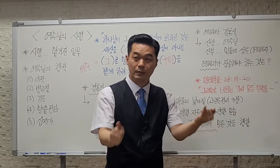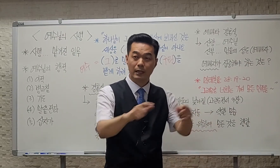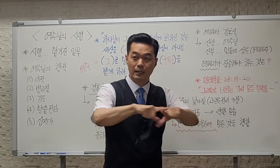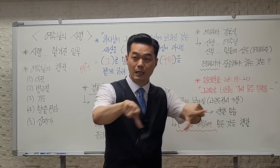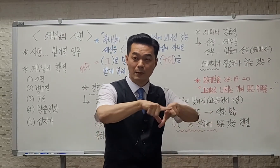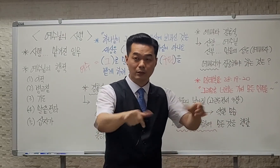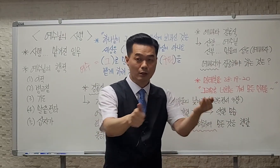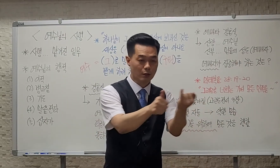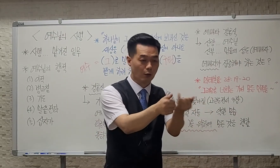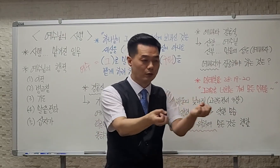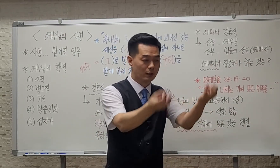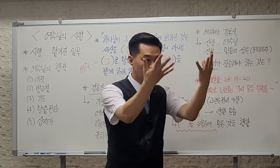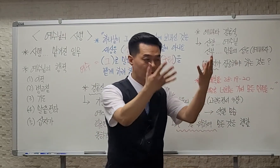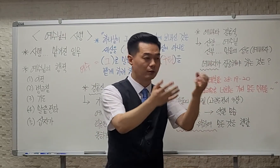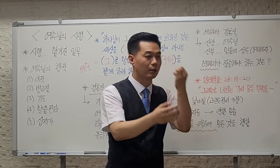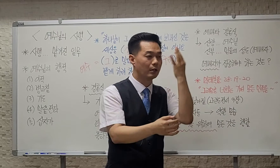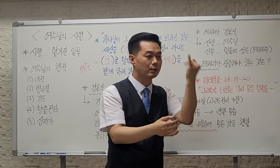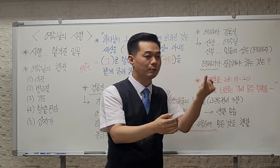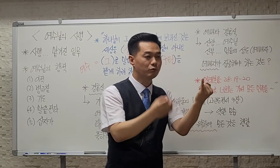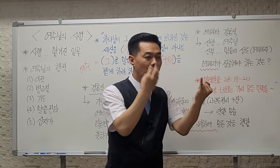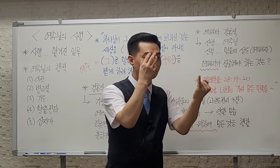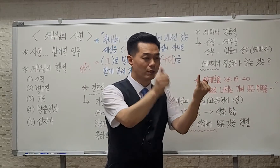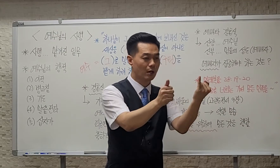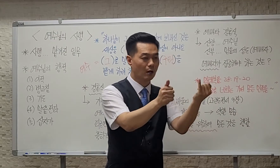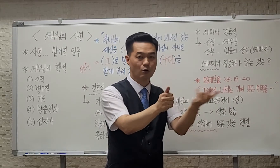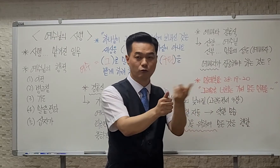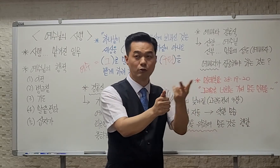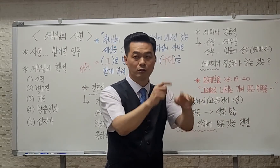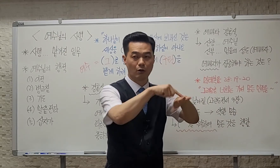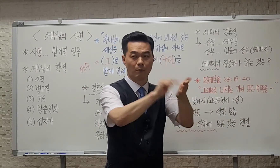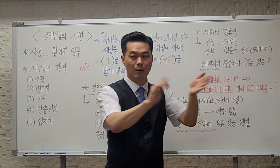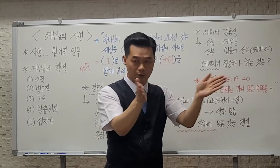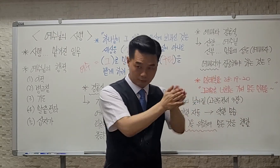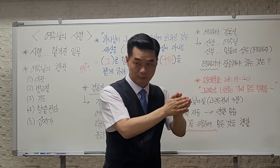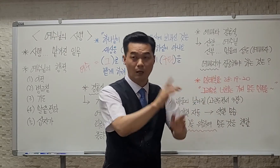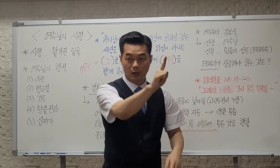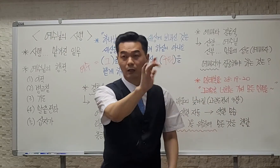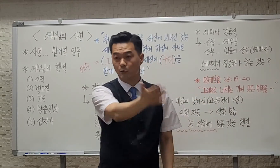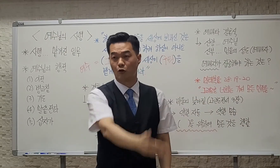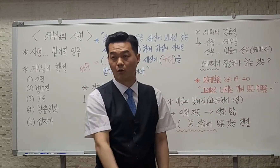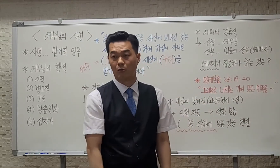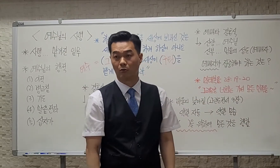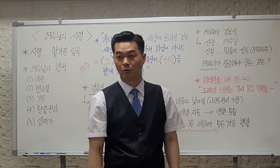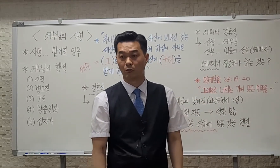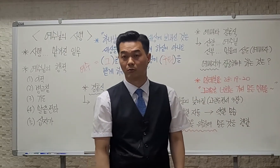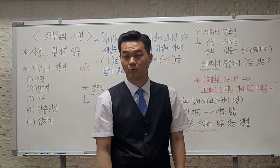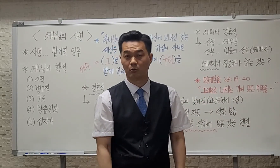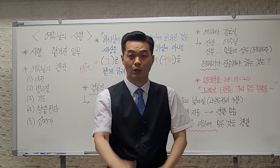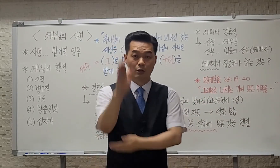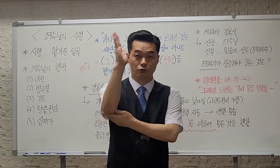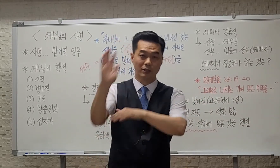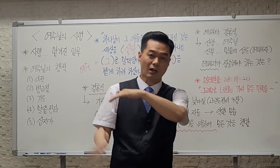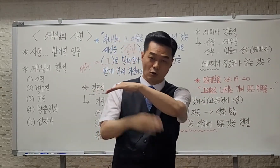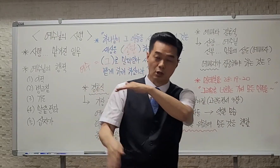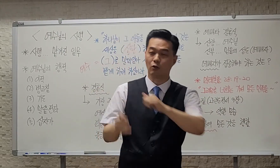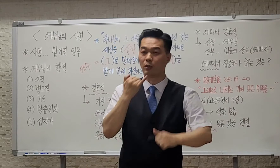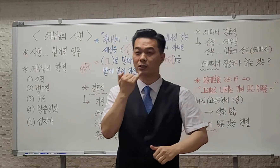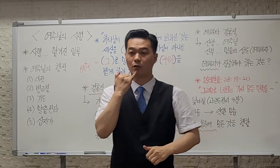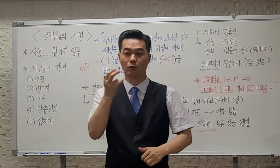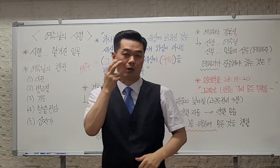그냥 일반적인 결혼식에서는 신부하고 신랑하고 둘이서 마음이 하나 되면 돼요. 주례자가 엉터려도 괜찮고